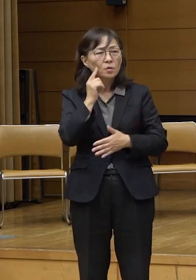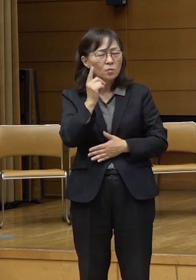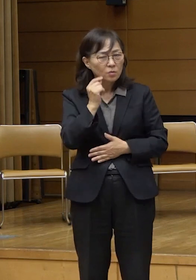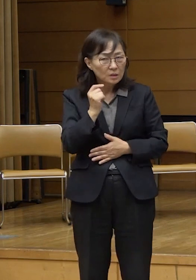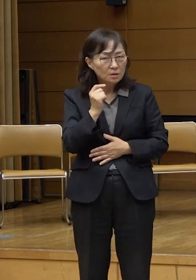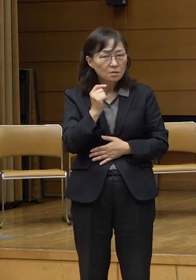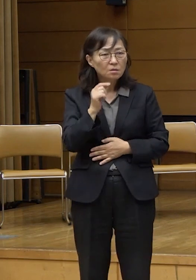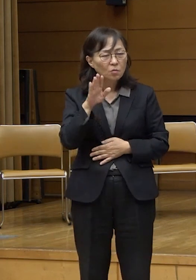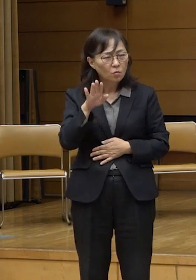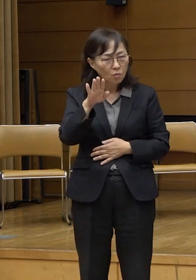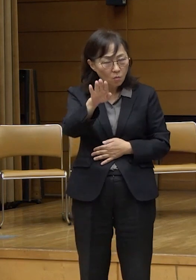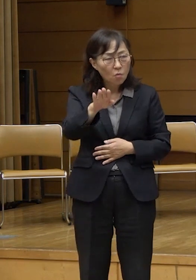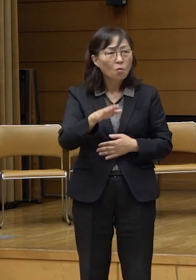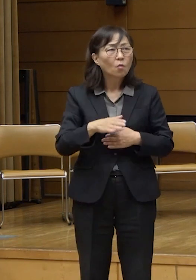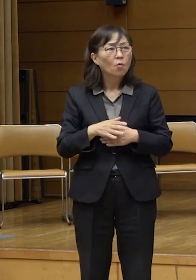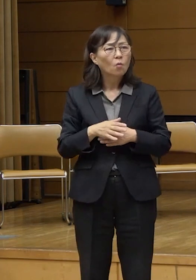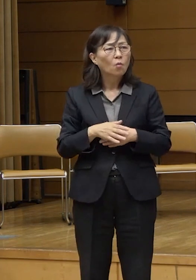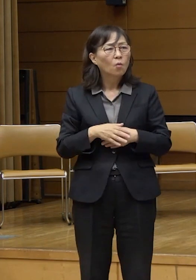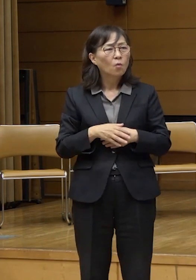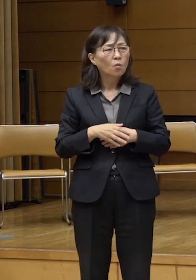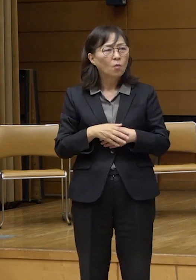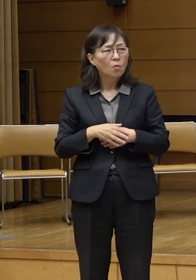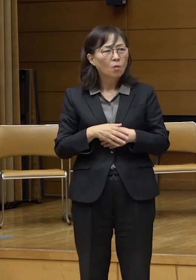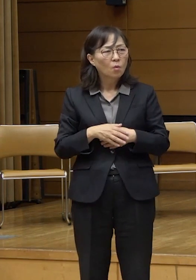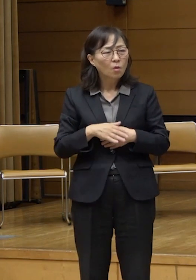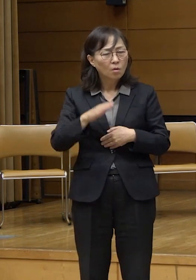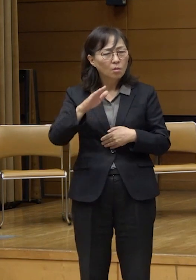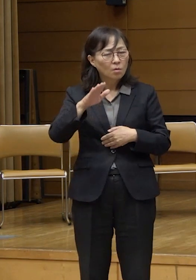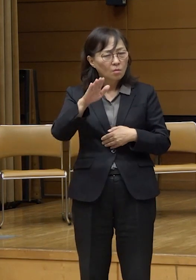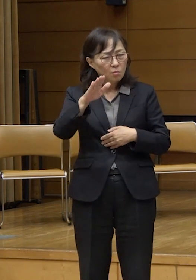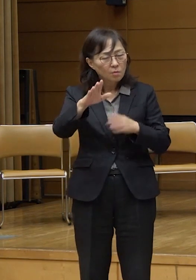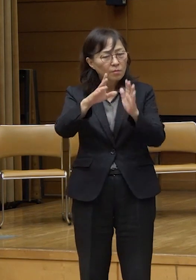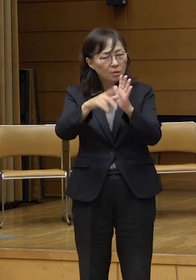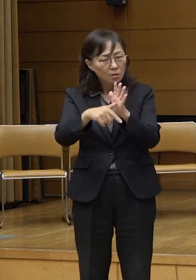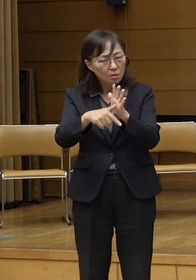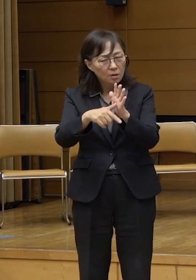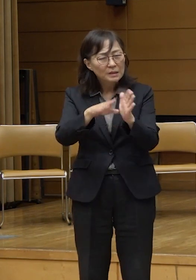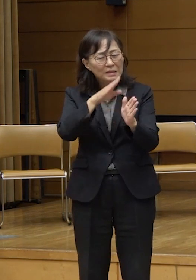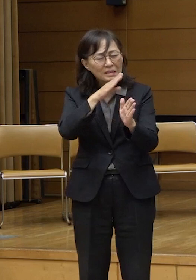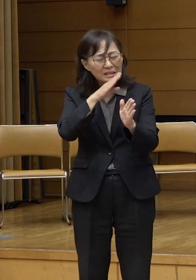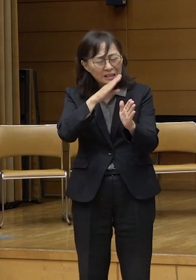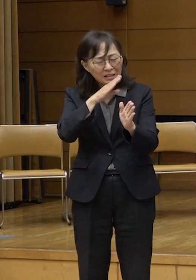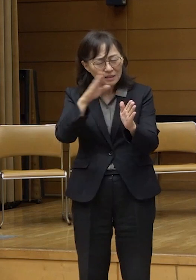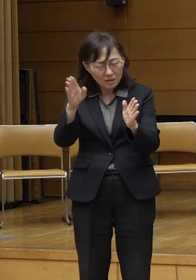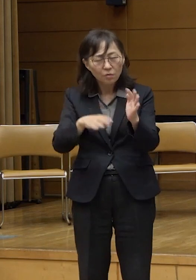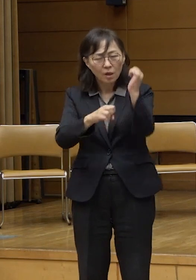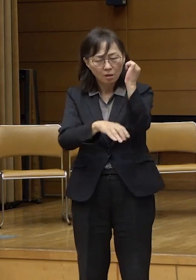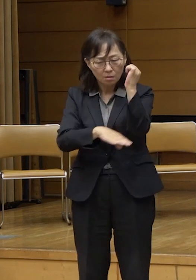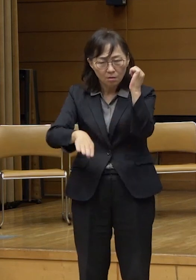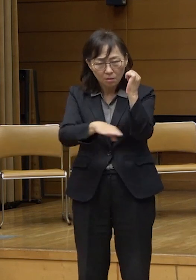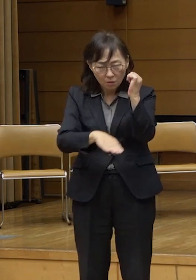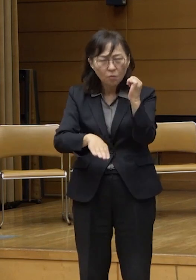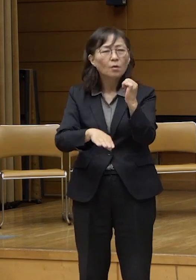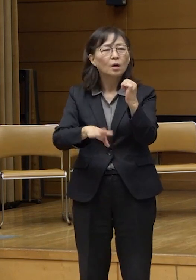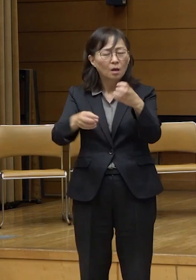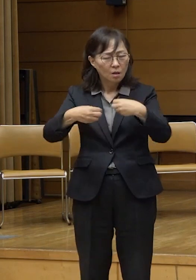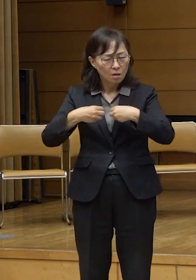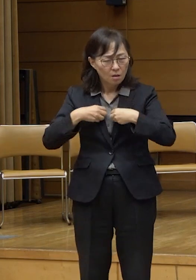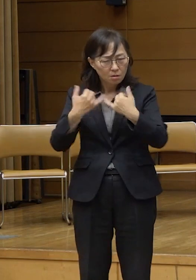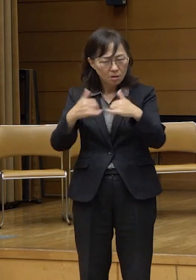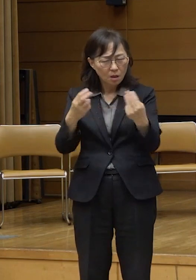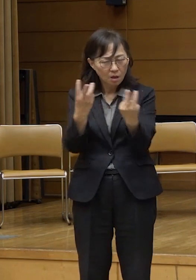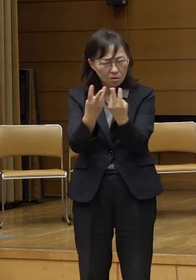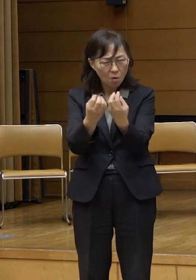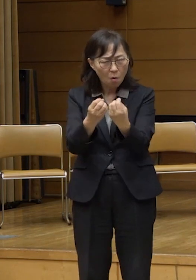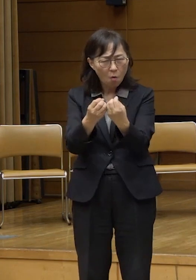低く見積もられてて、もっともっとたくさんの患者さんがいるんだと、 するとやはり入院患者さんとかですね、重症の患者